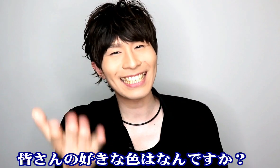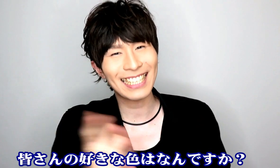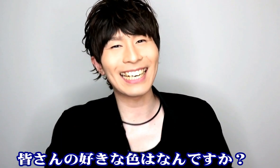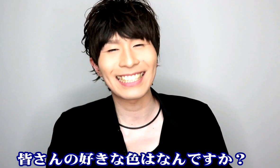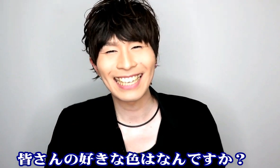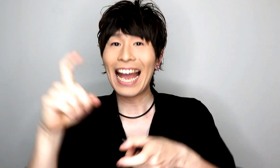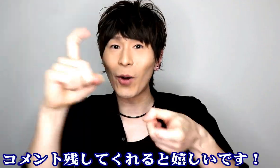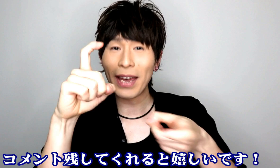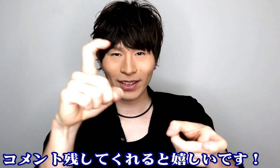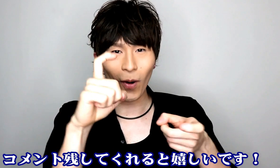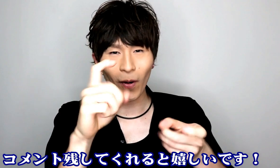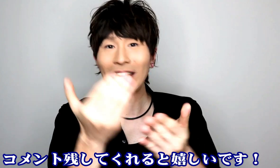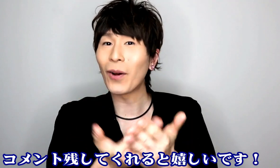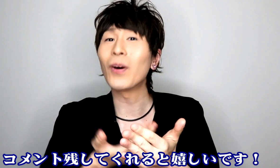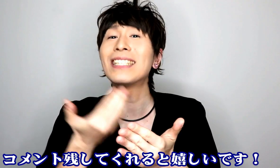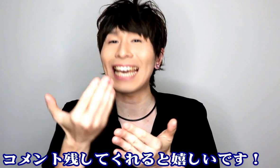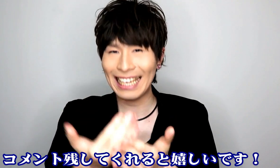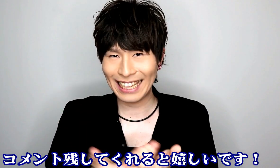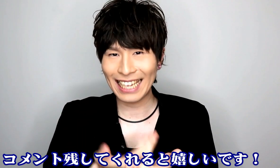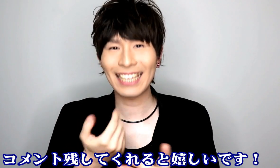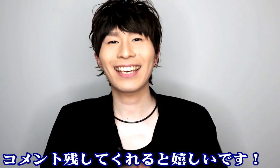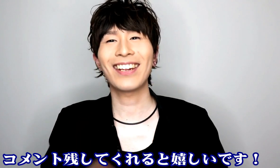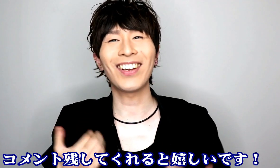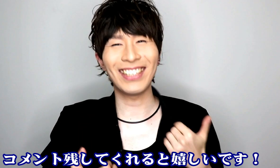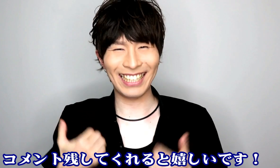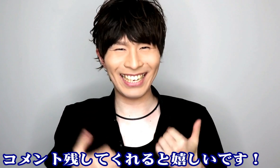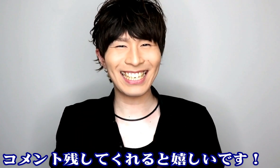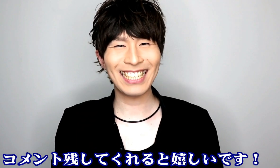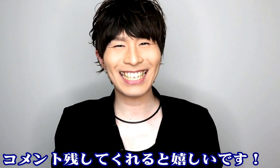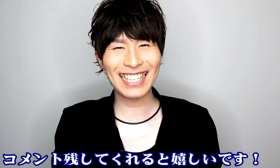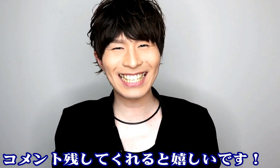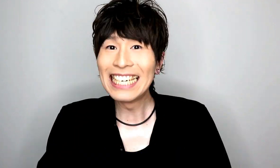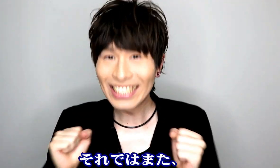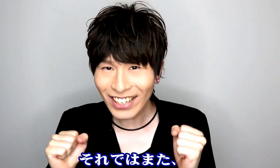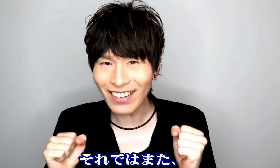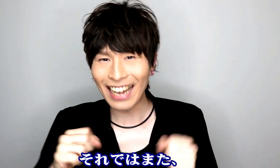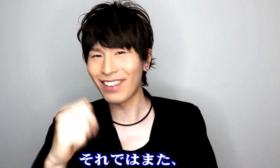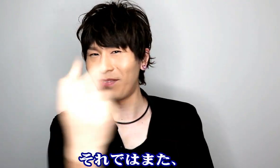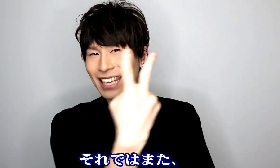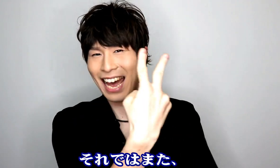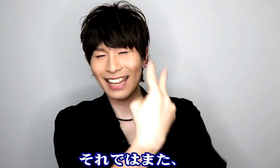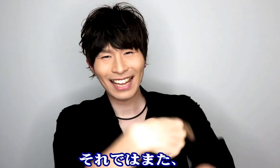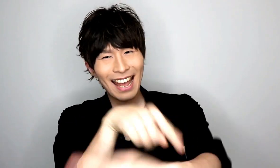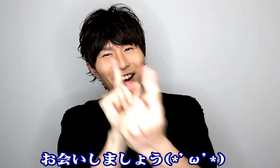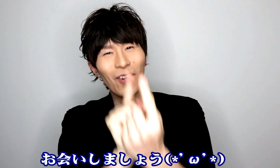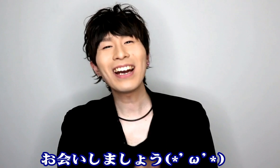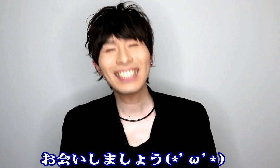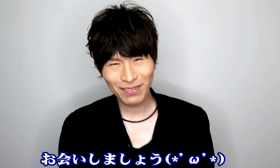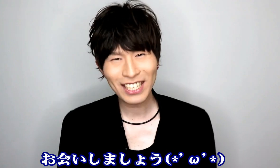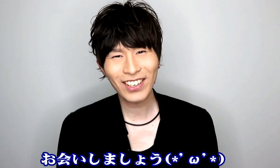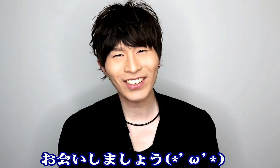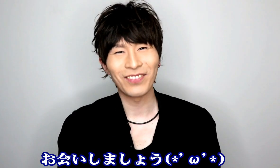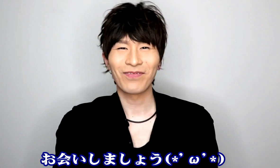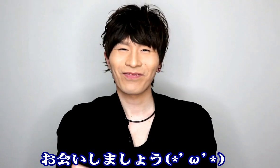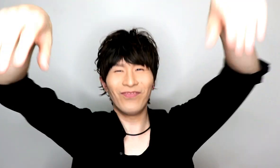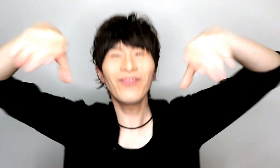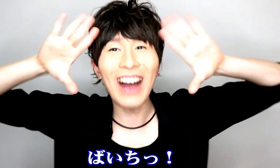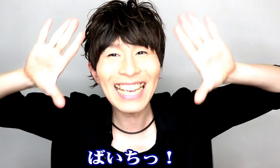か？コメント残していっていただけると嬉しいです。それではまたお会いしましょう。バイチ。